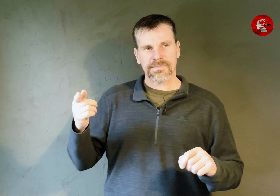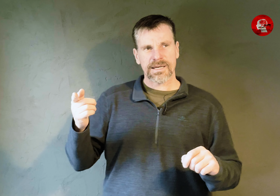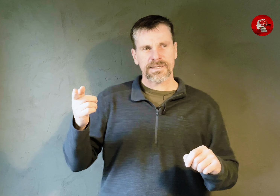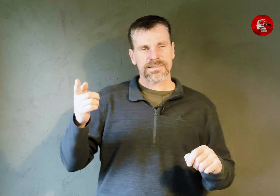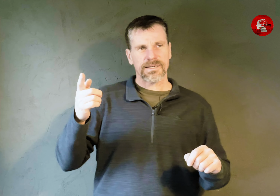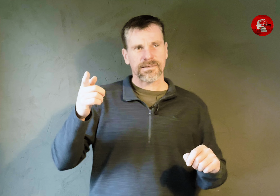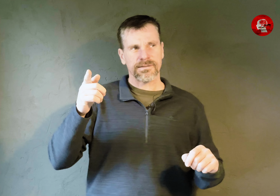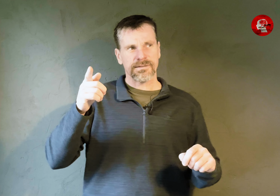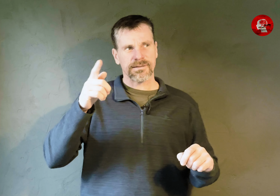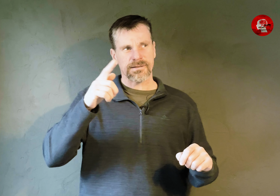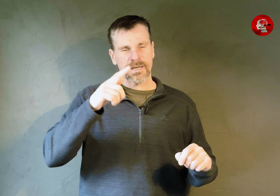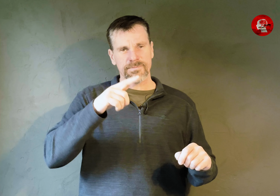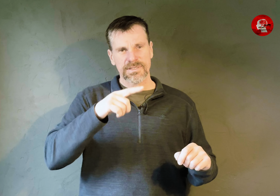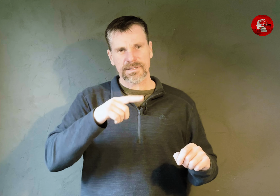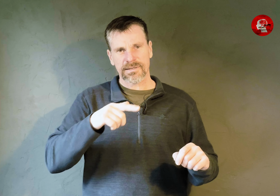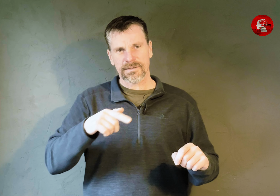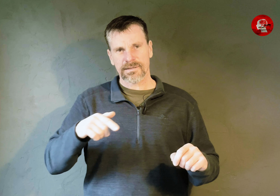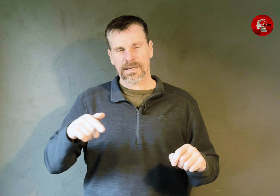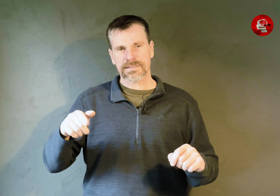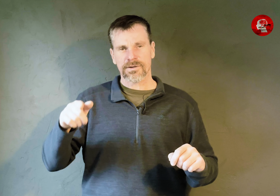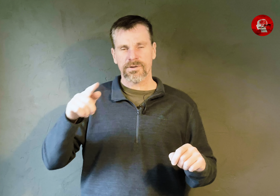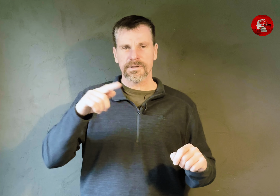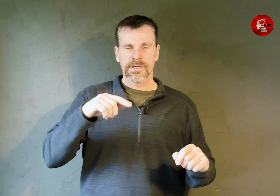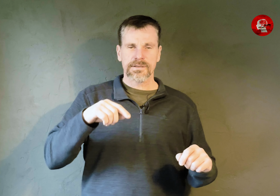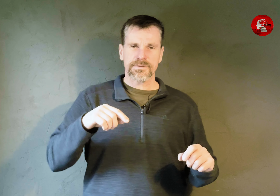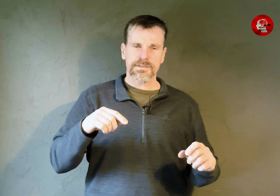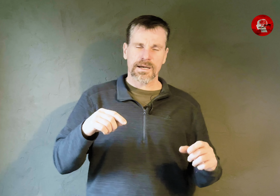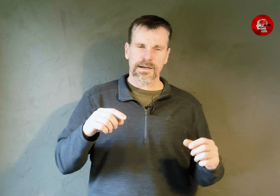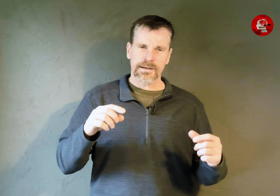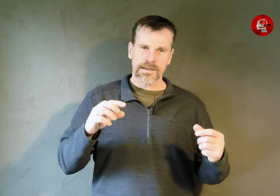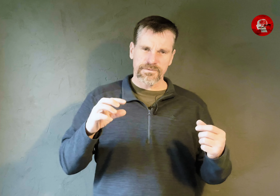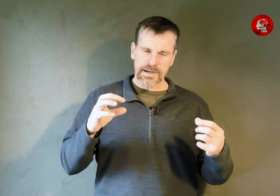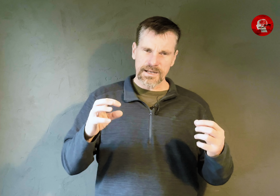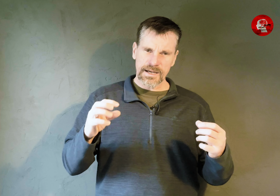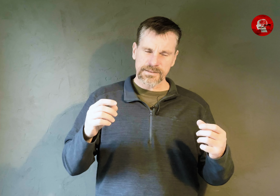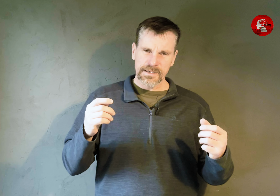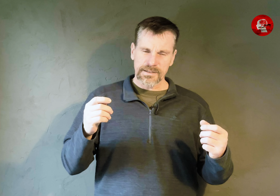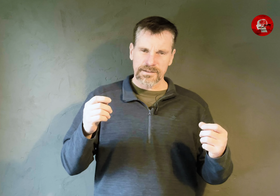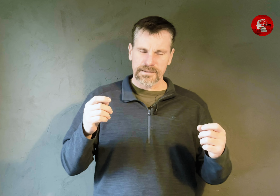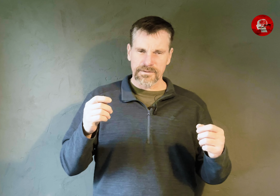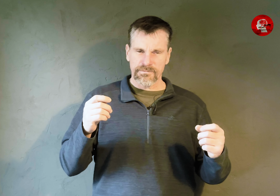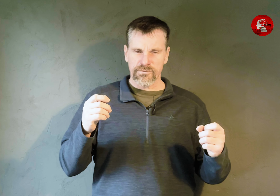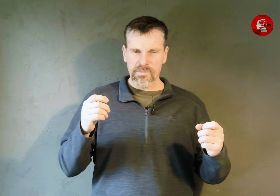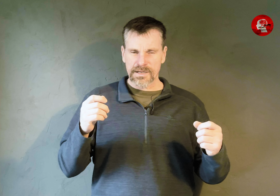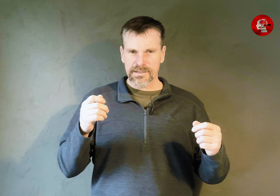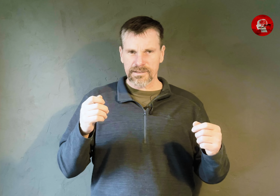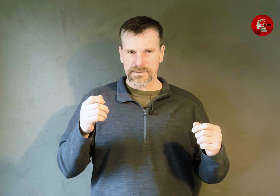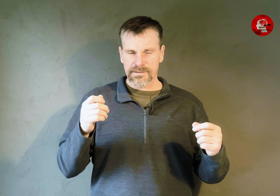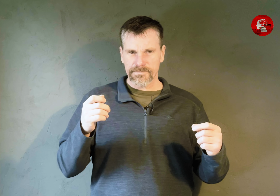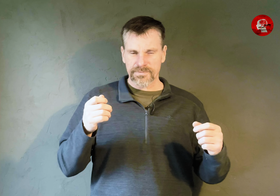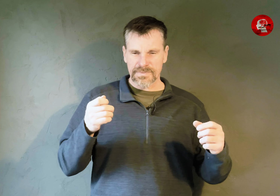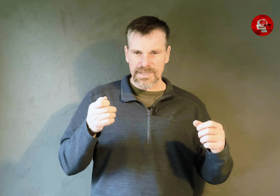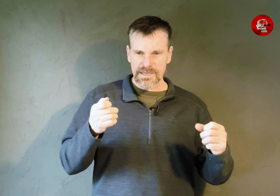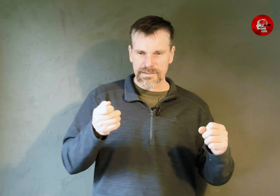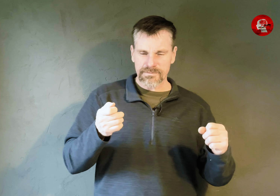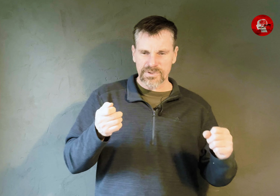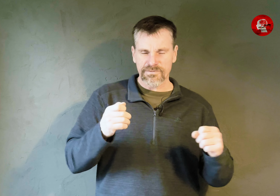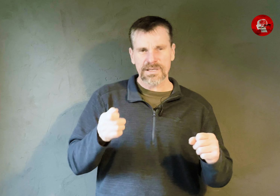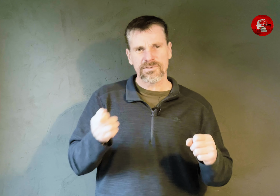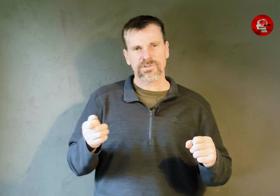gleichzeit gleichmäßigen hexagon sozusagen eine pfeile hat wo man nicht mit dem winkel irgendein